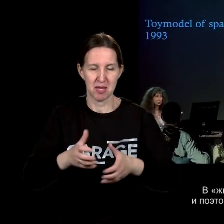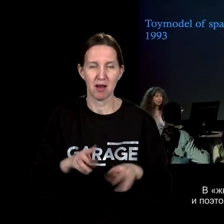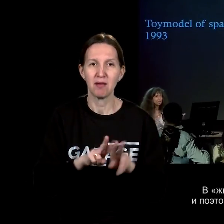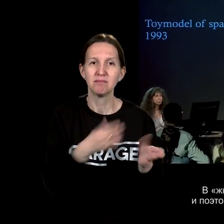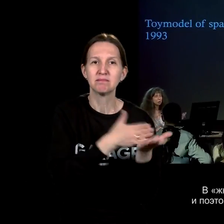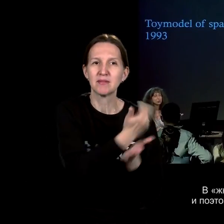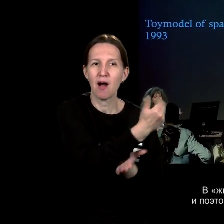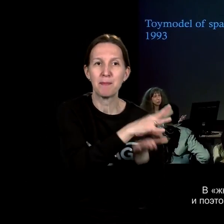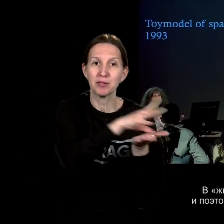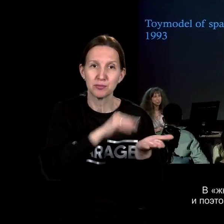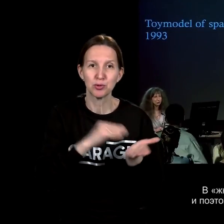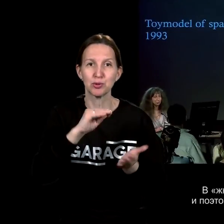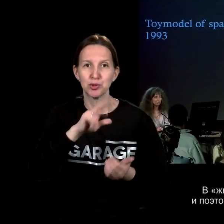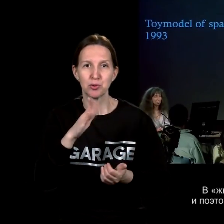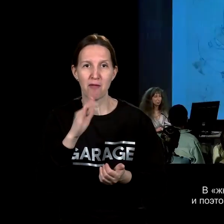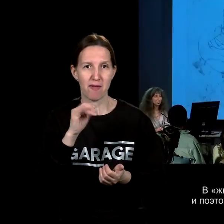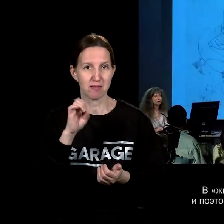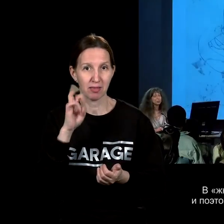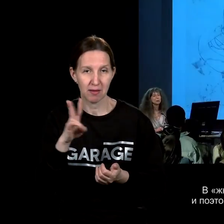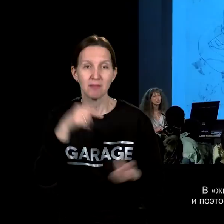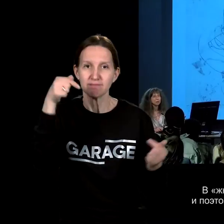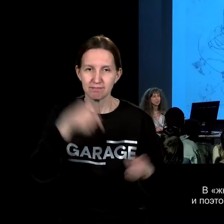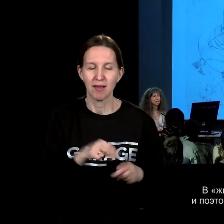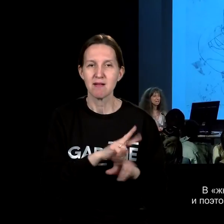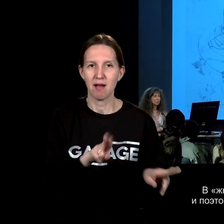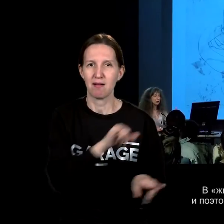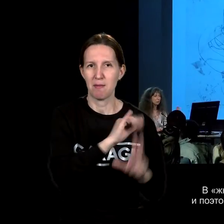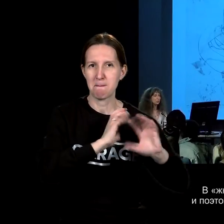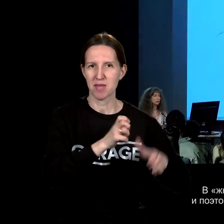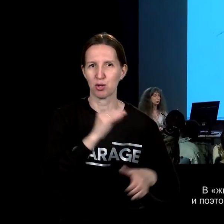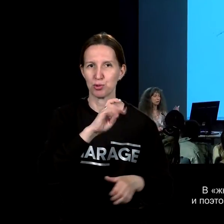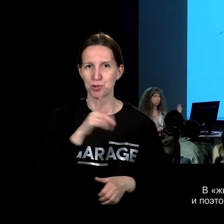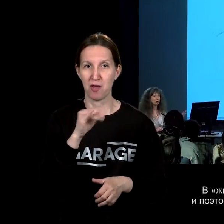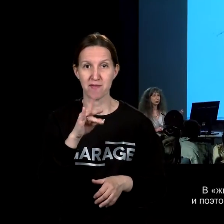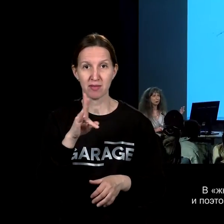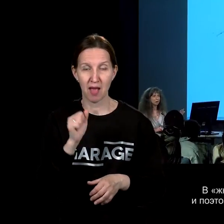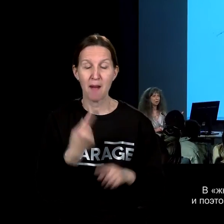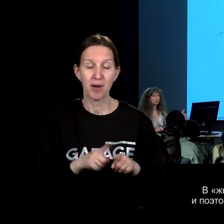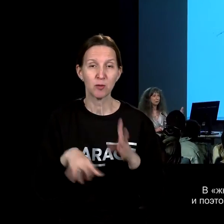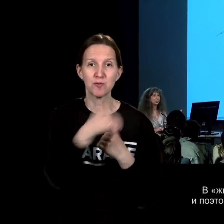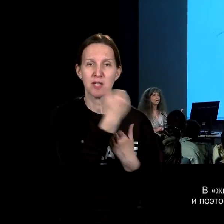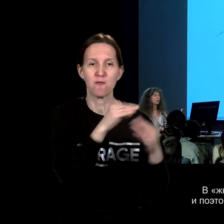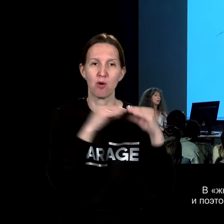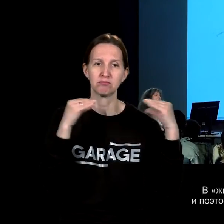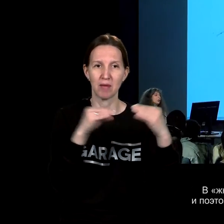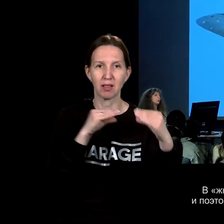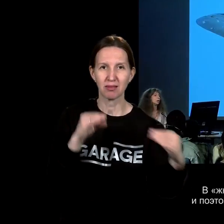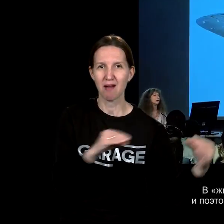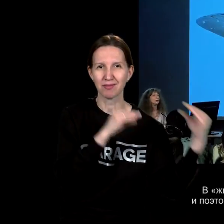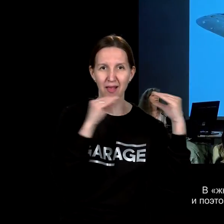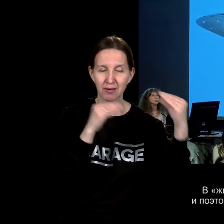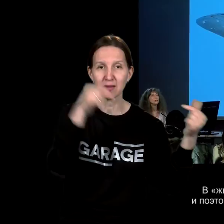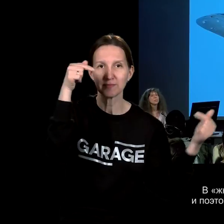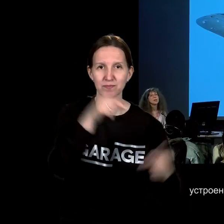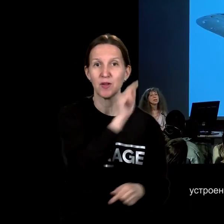жюльверновском мире это может работать, в мире, который устроен так, как миру Жюль Верна. И поэтому все эти как бы летающие тарелки, это летающие тарелки, которые